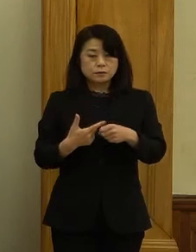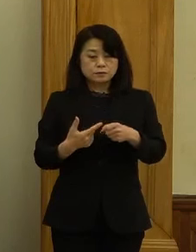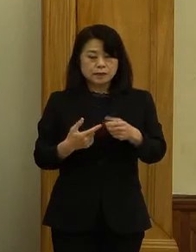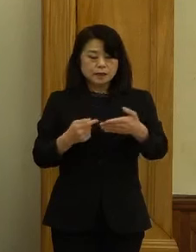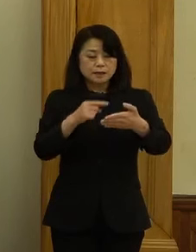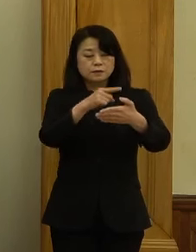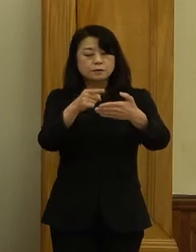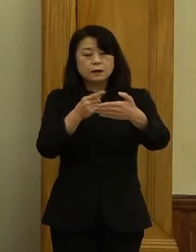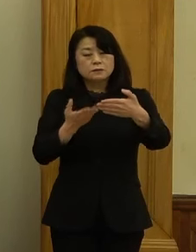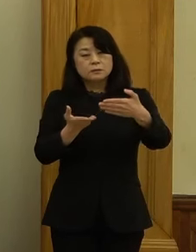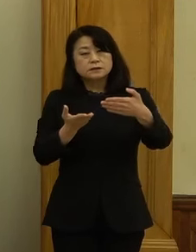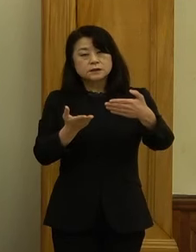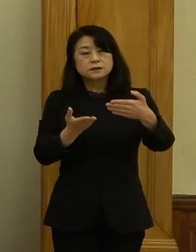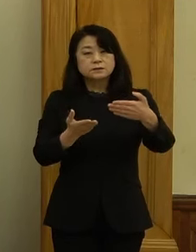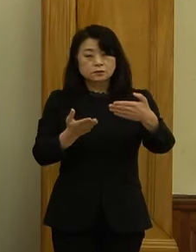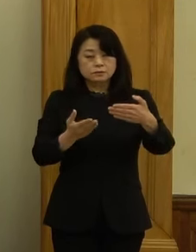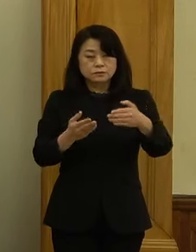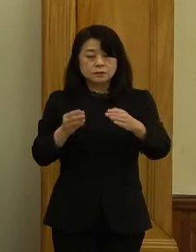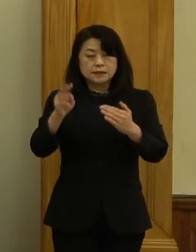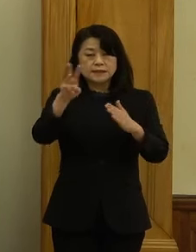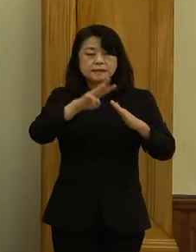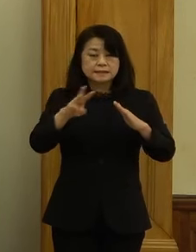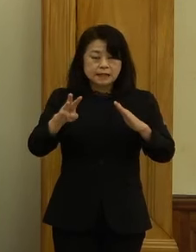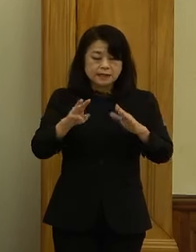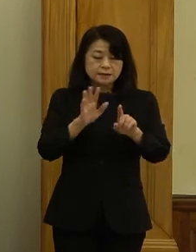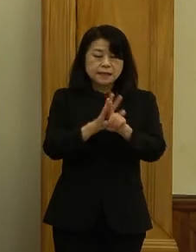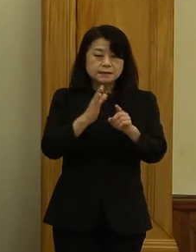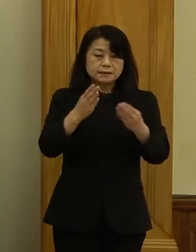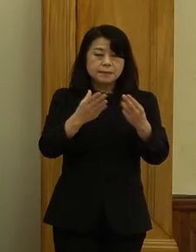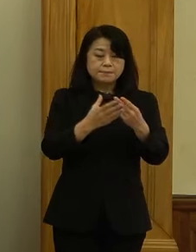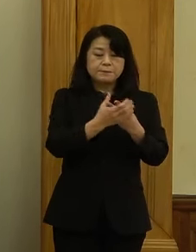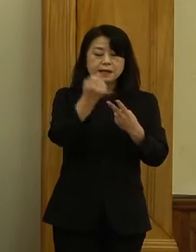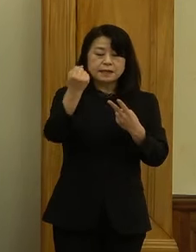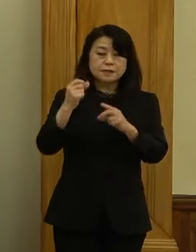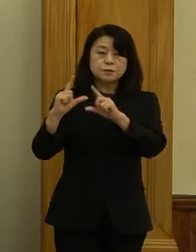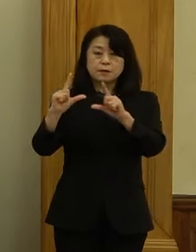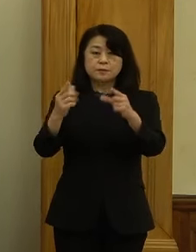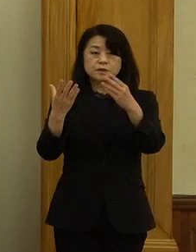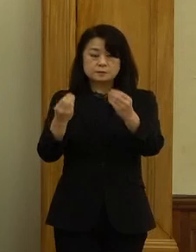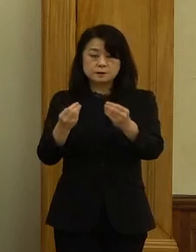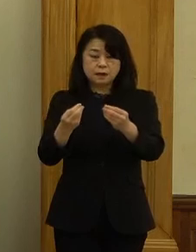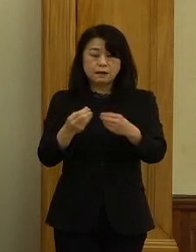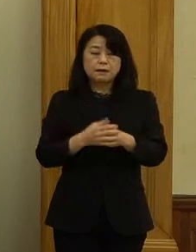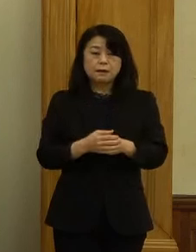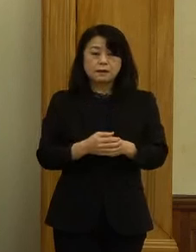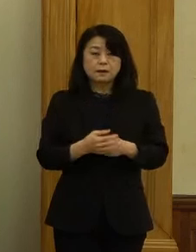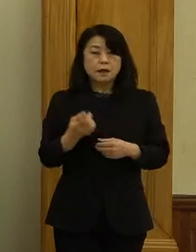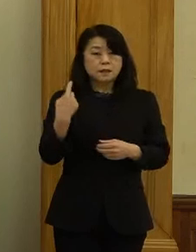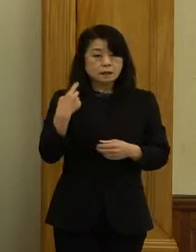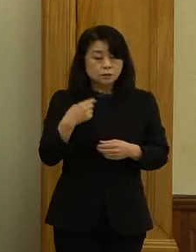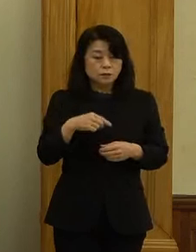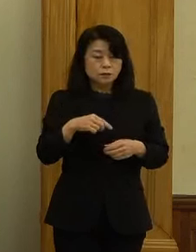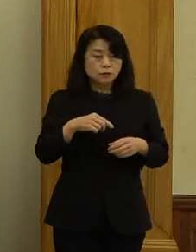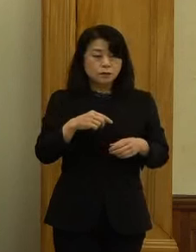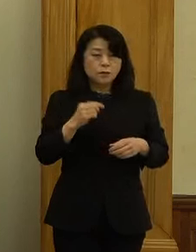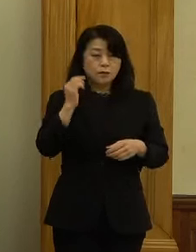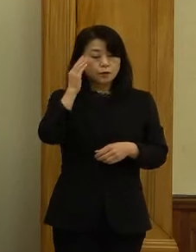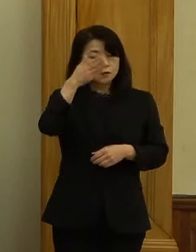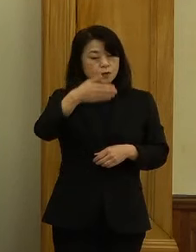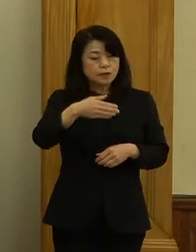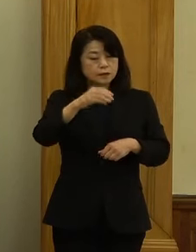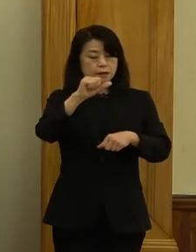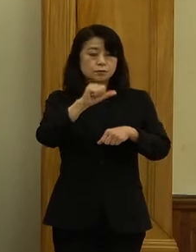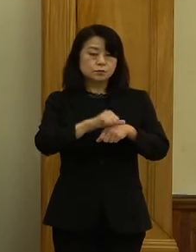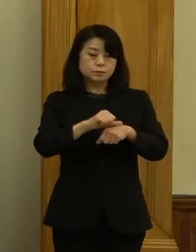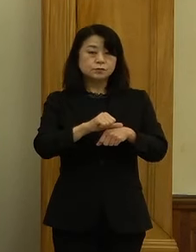野半島地震による被災者支援パッケージをを発表したところですがえ99日昨日の17時時点での